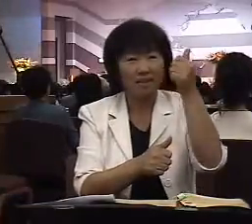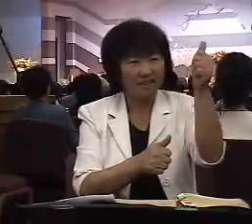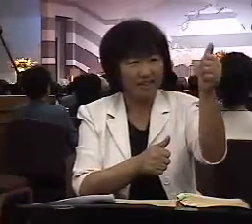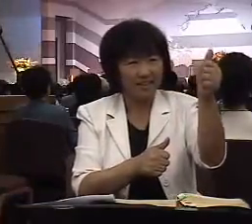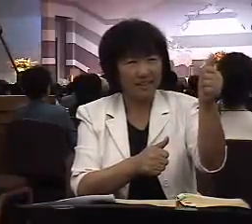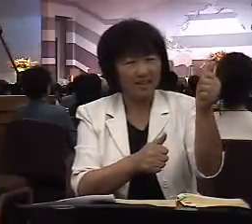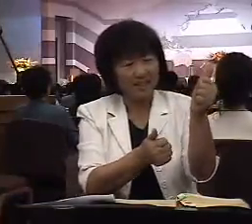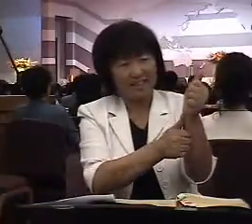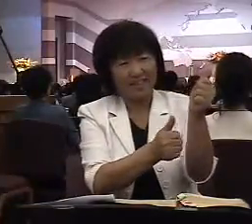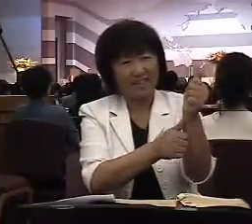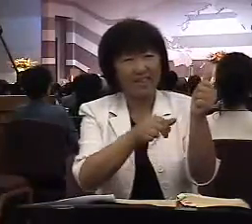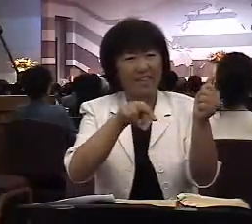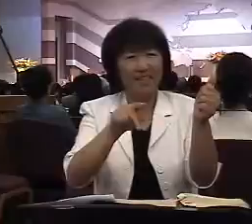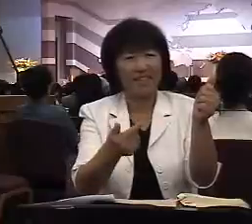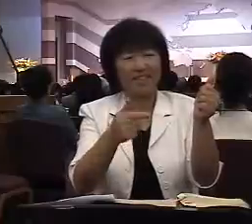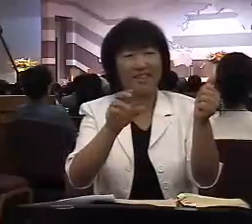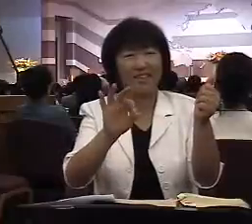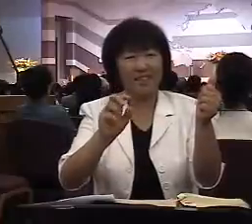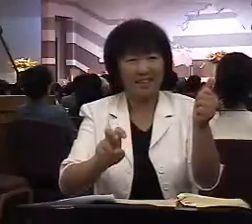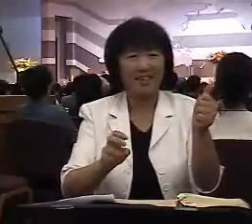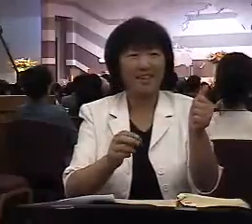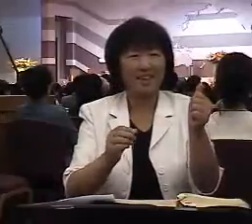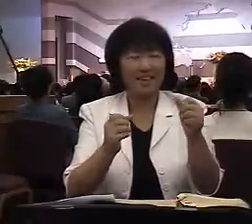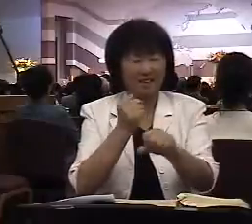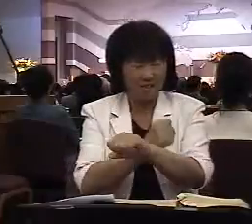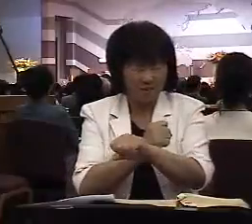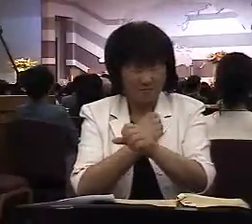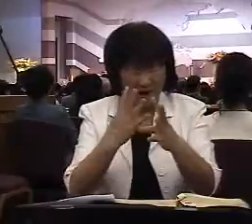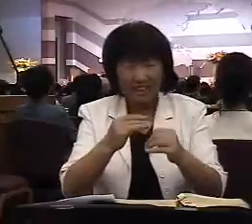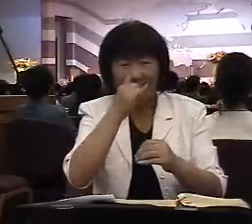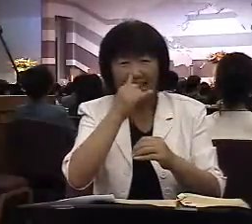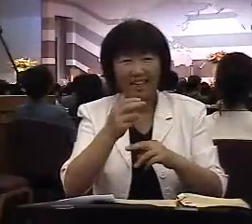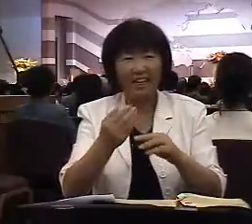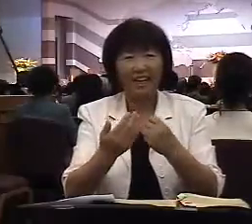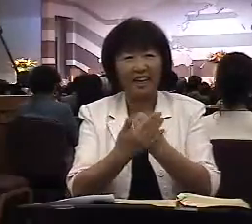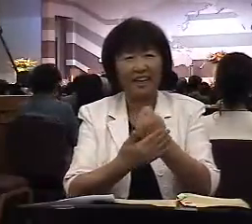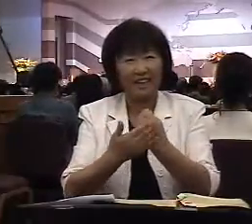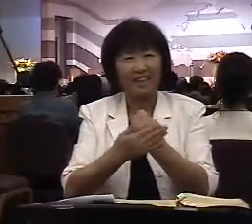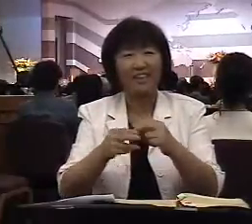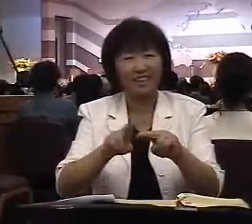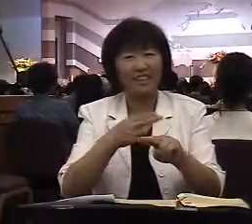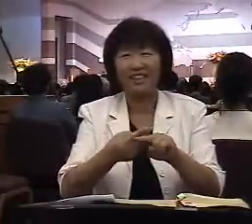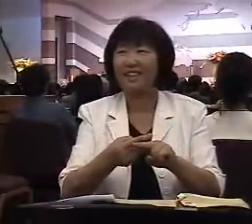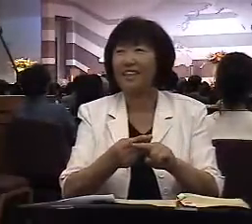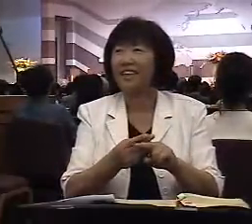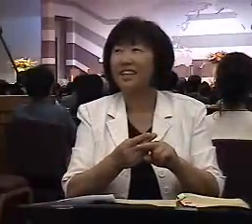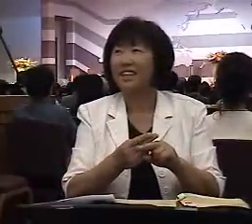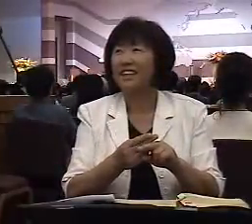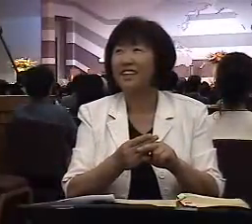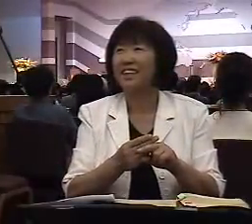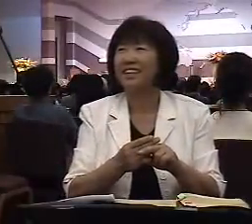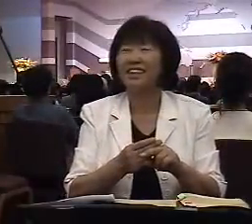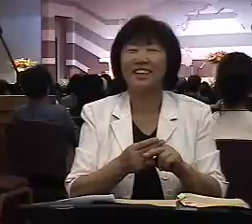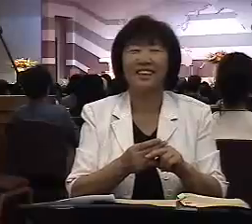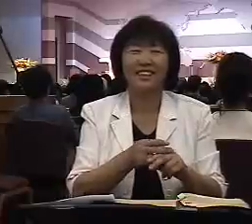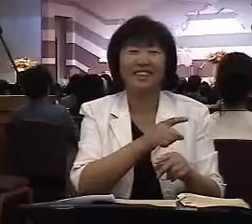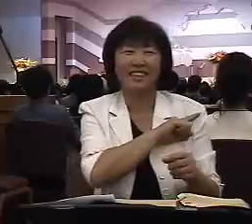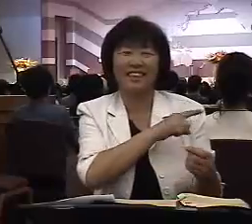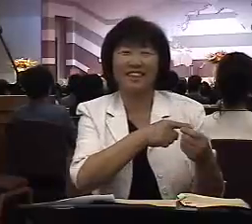은사에도 없는 일을 하려고 하니까 얼마나 고생이 되겠습니까? 그게 최대의 피해자는 아무래도 담임 목사님 같아요.